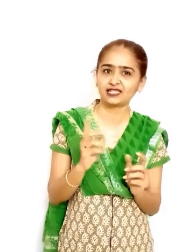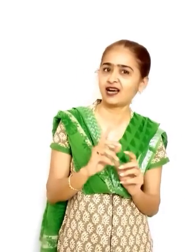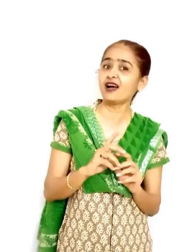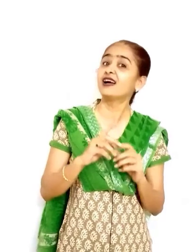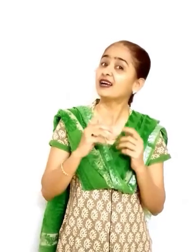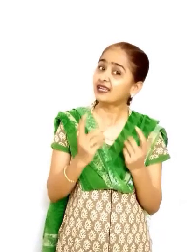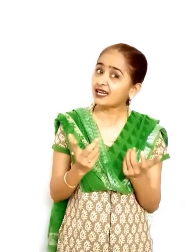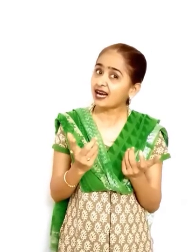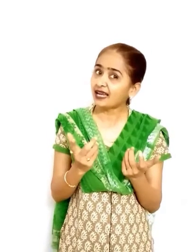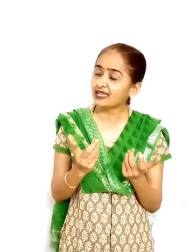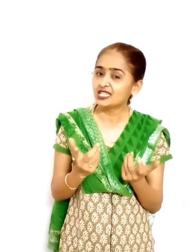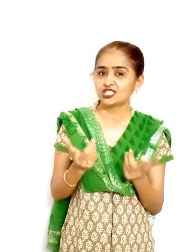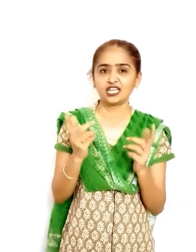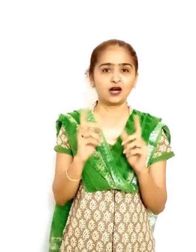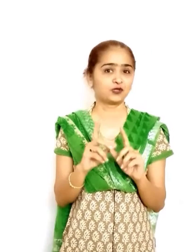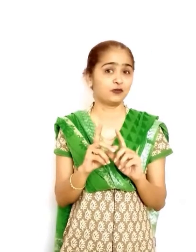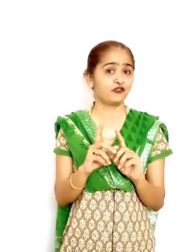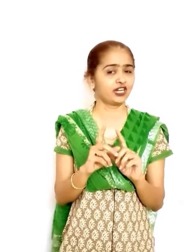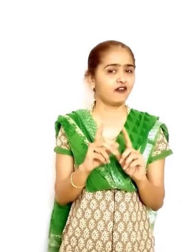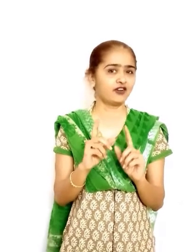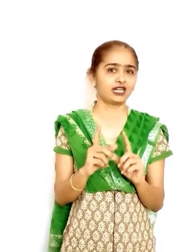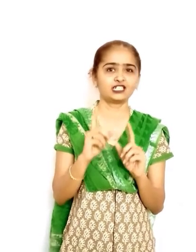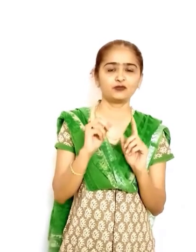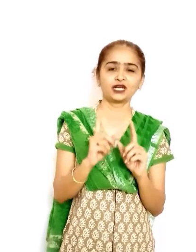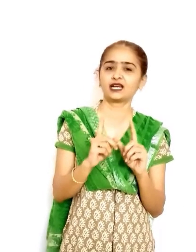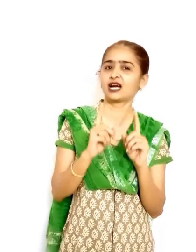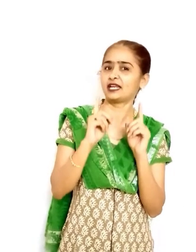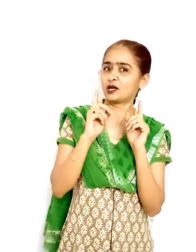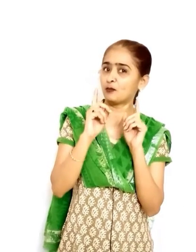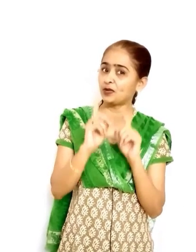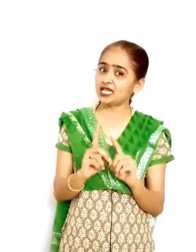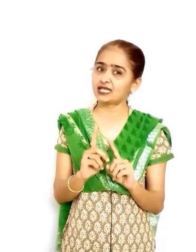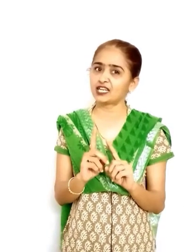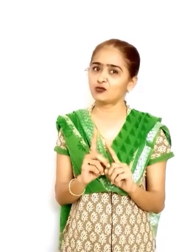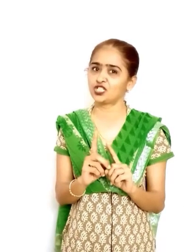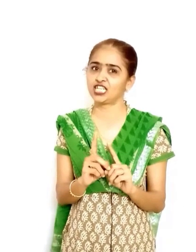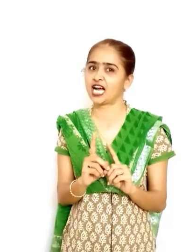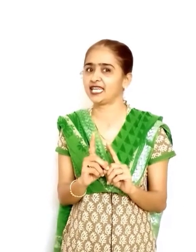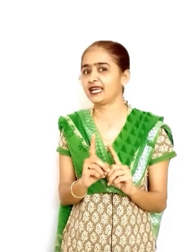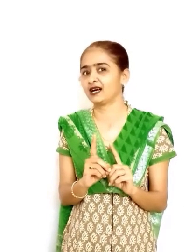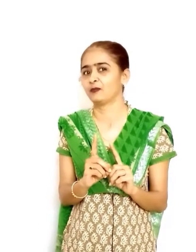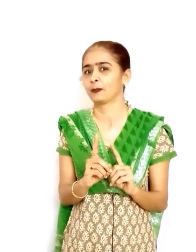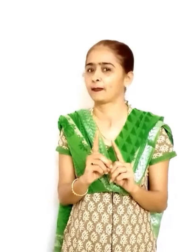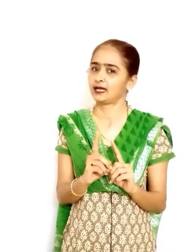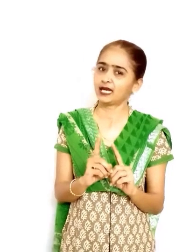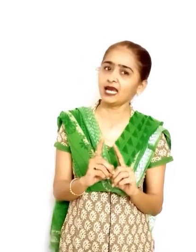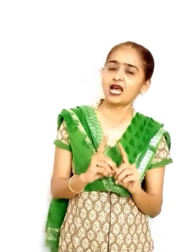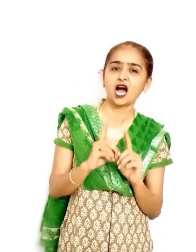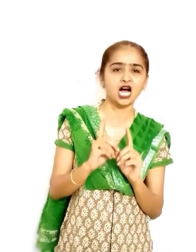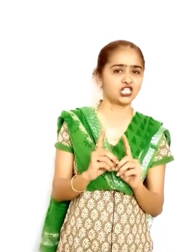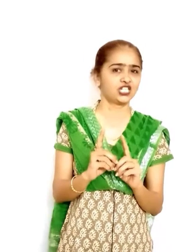था गृह कार्य। चलिए आप सभी फटाफट आज अपना गृह कार्य कंप्लीट करके मुझे दिखाइएगा। ठीक है, आज